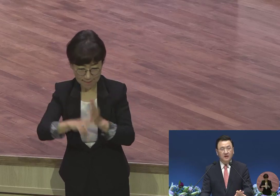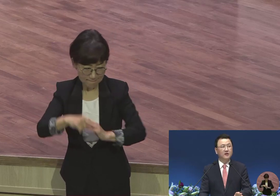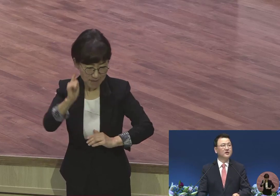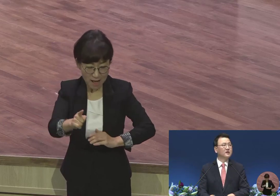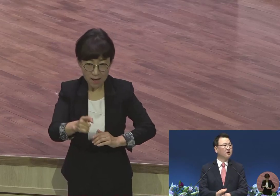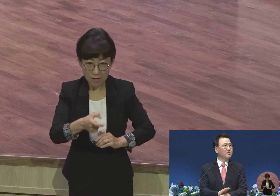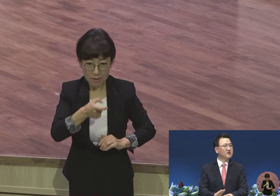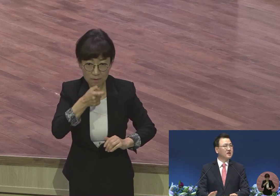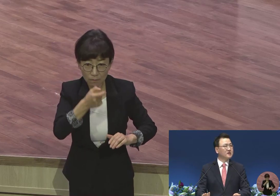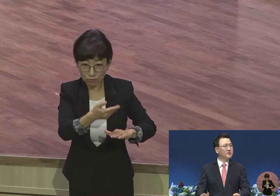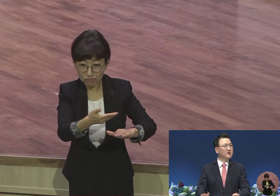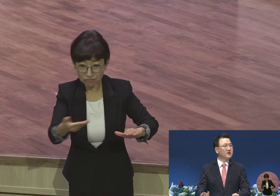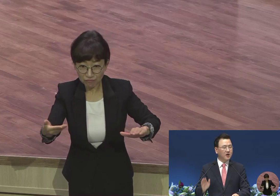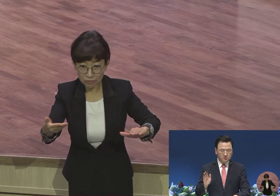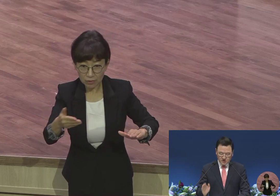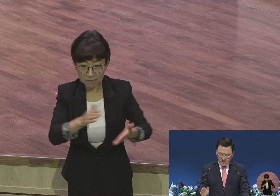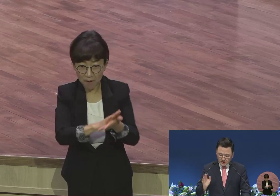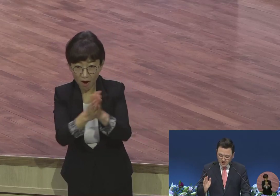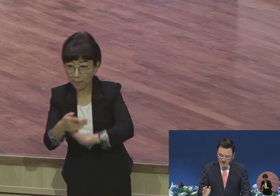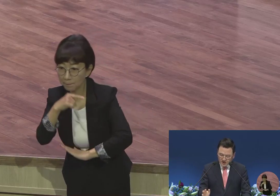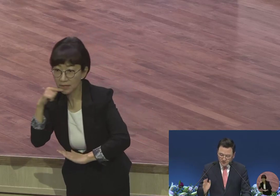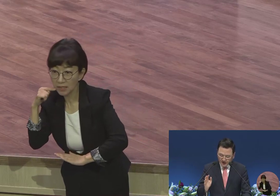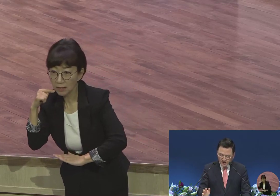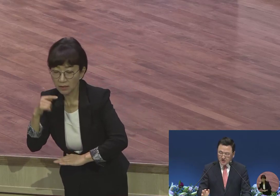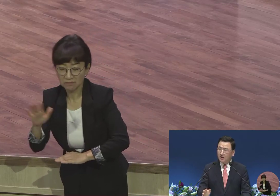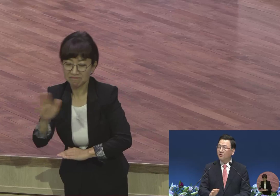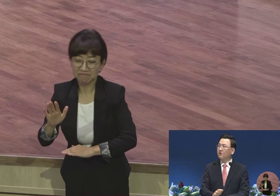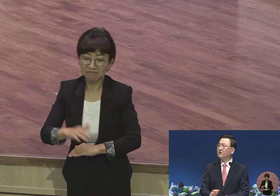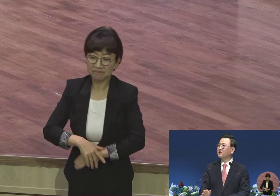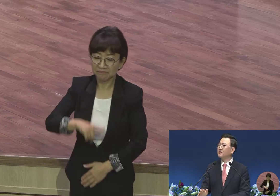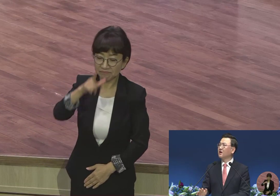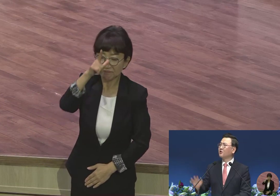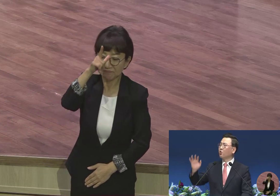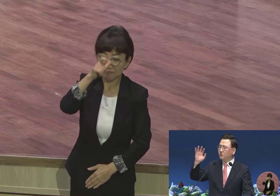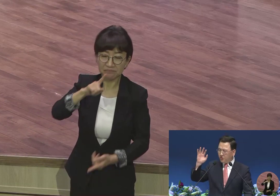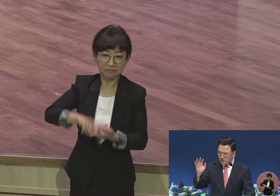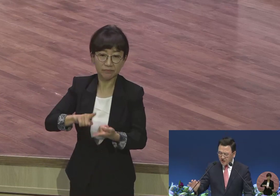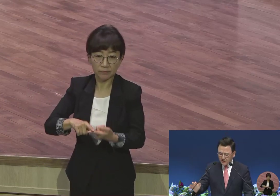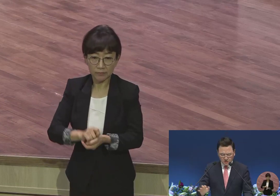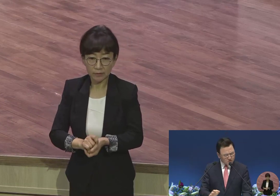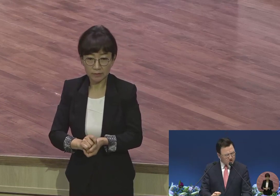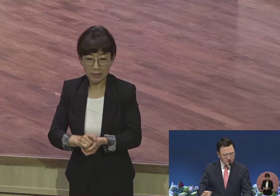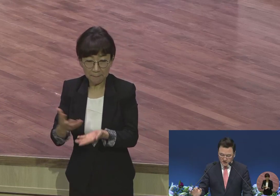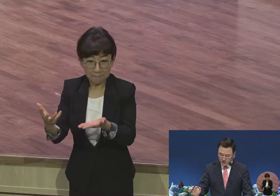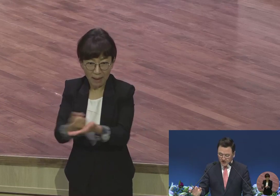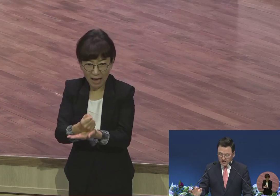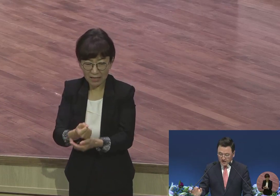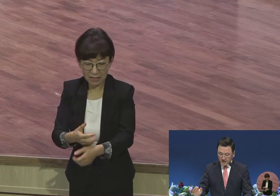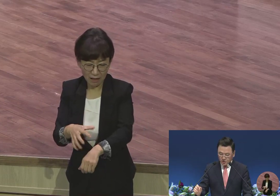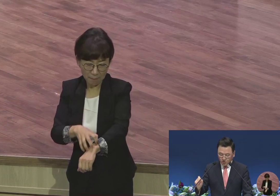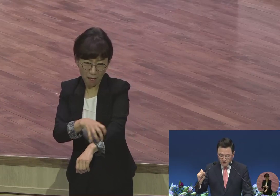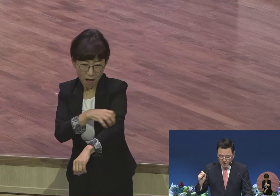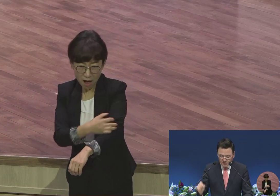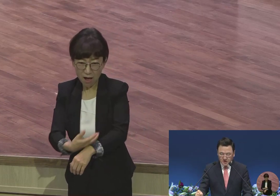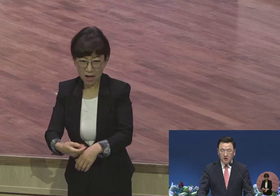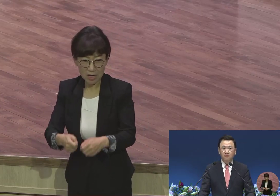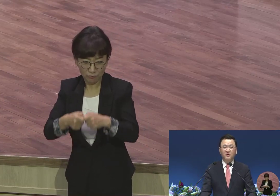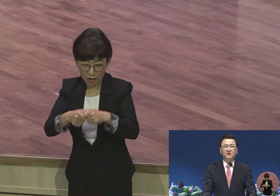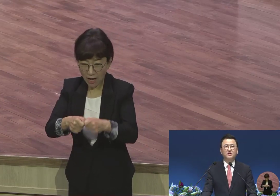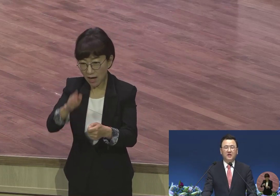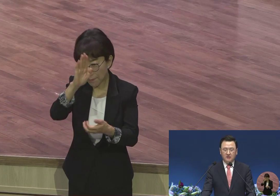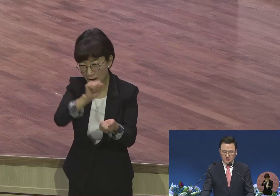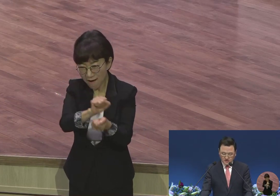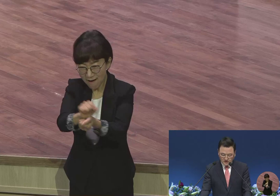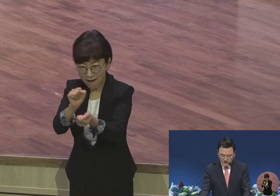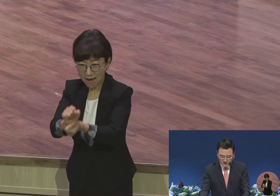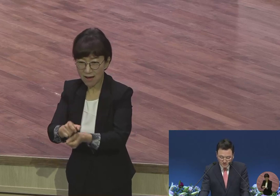변할 때 꺾이지 않습니다. 개구리 재앙, 이 재앙, 파리 재앙 꺾이지 않아요. 독종 재앙 꺾이지 않습니다. 돌림병 재앙,